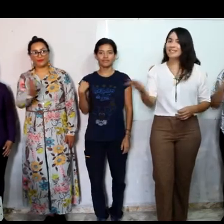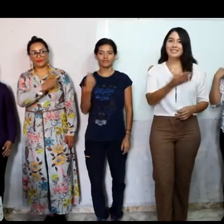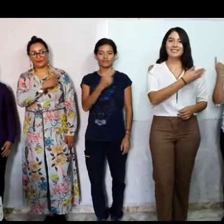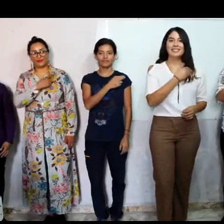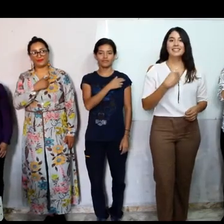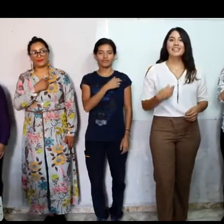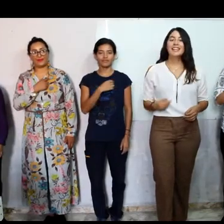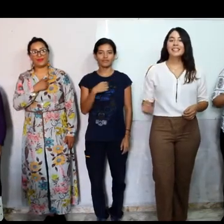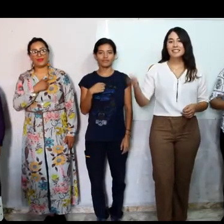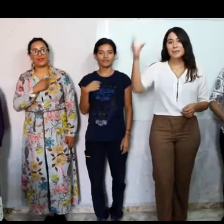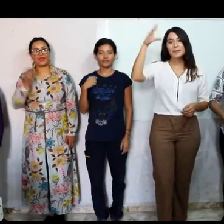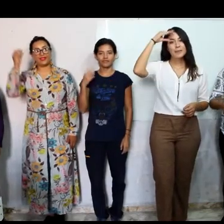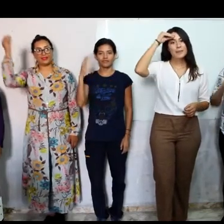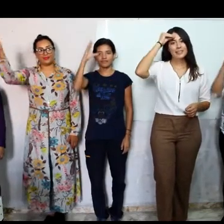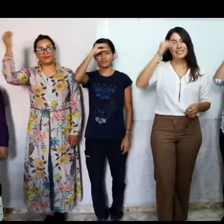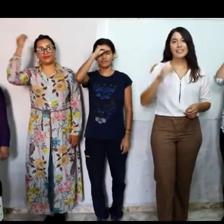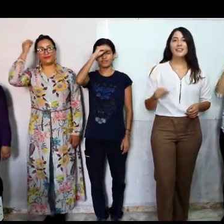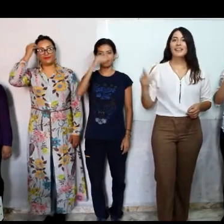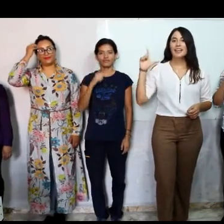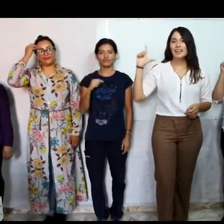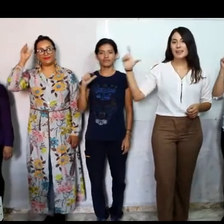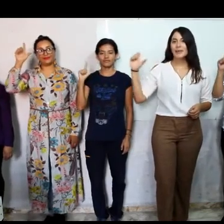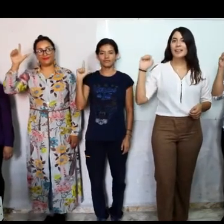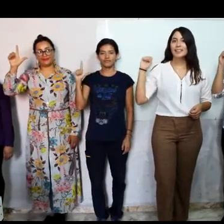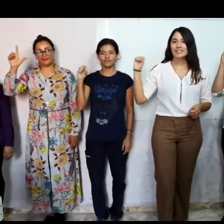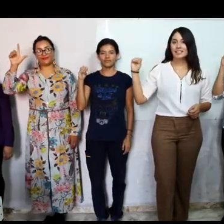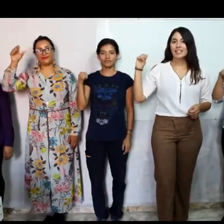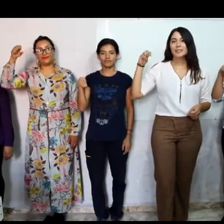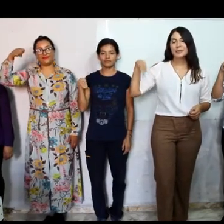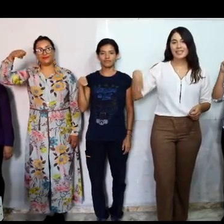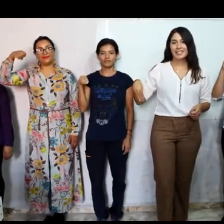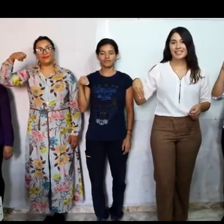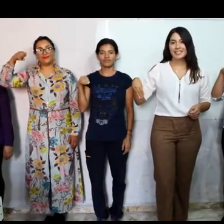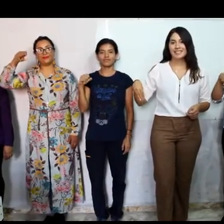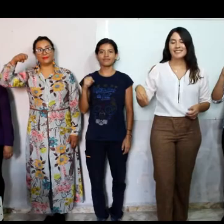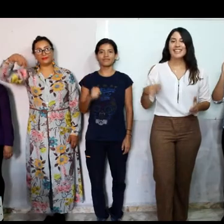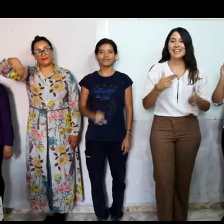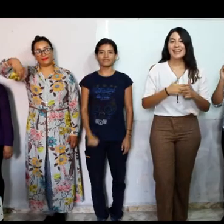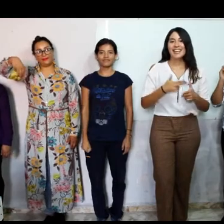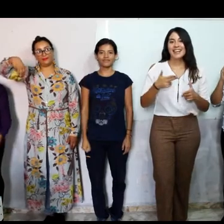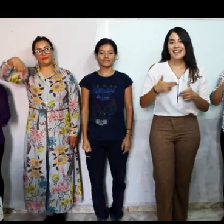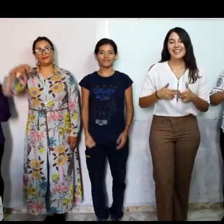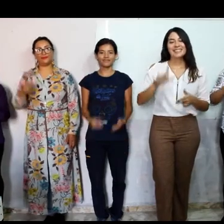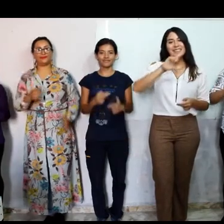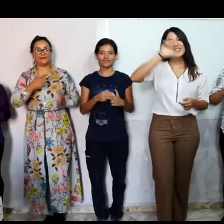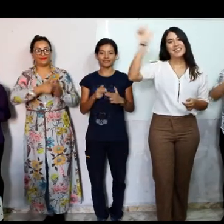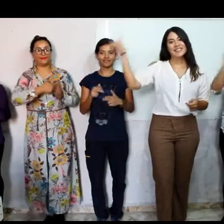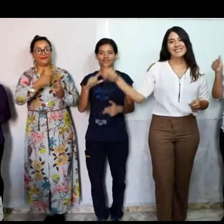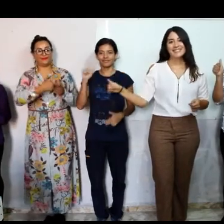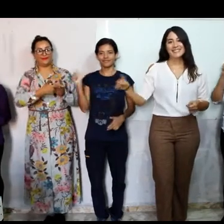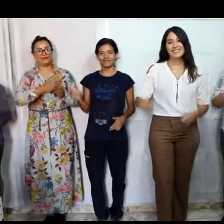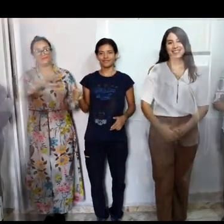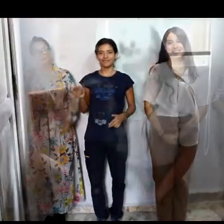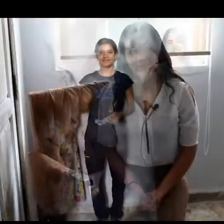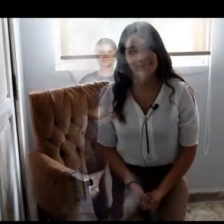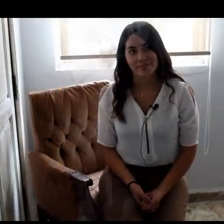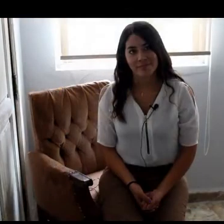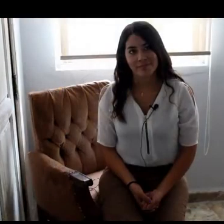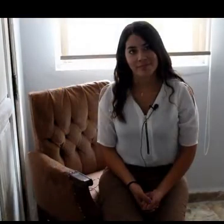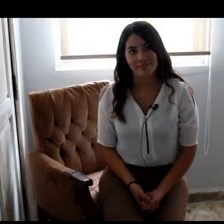estamos aprendiendo la lengua de señas mexicana. Hasta luego. Amigos